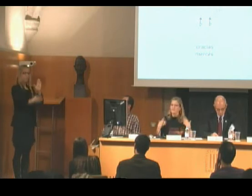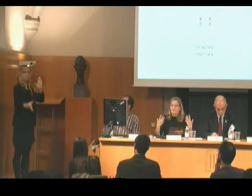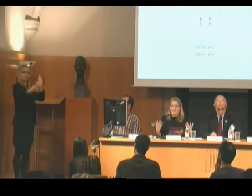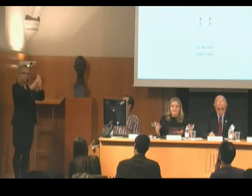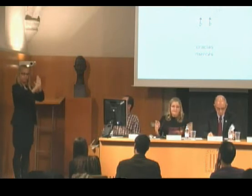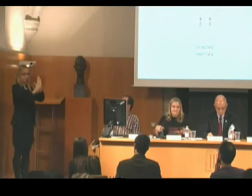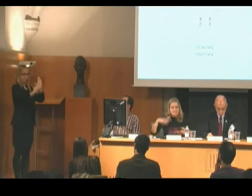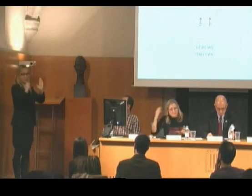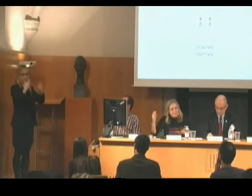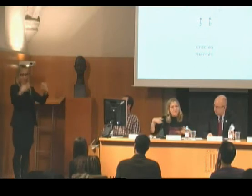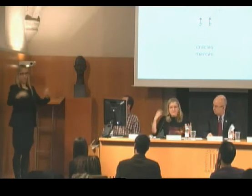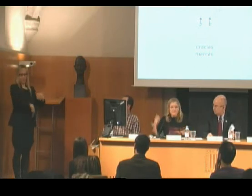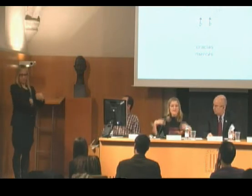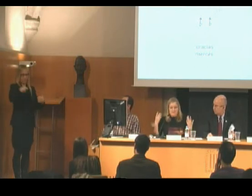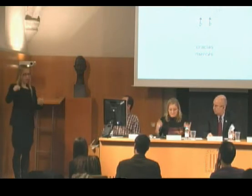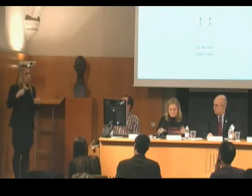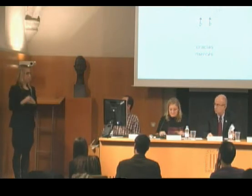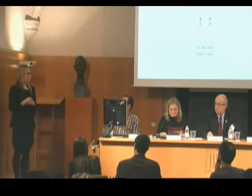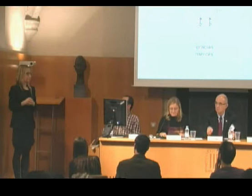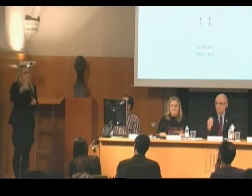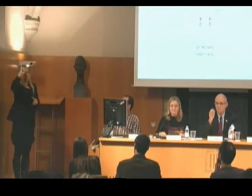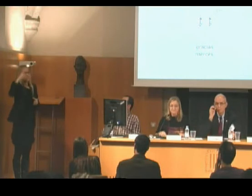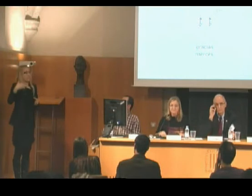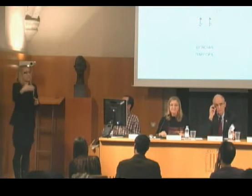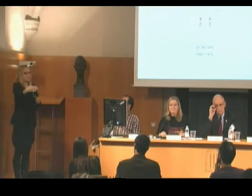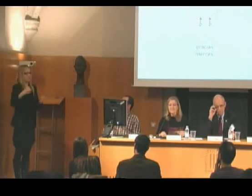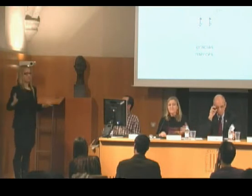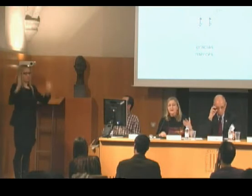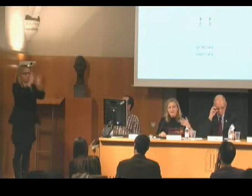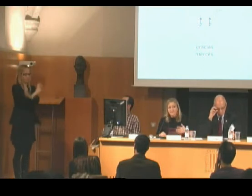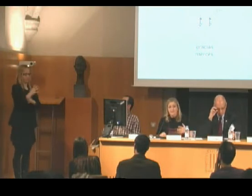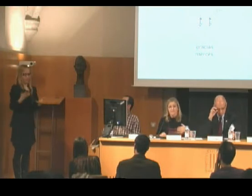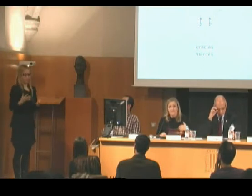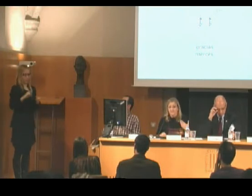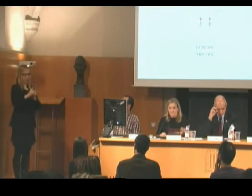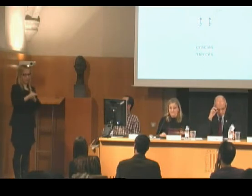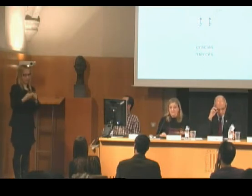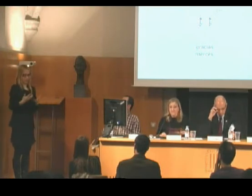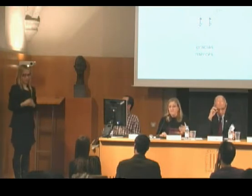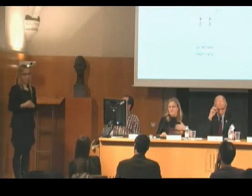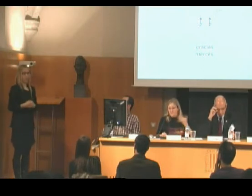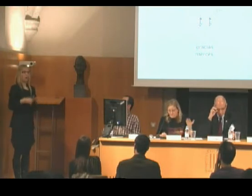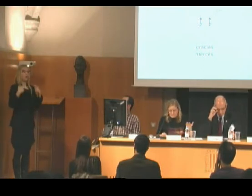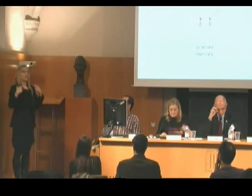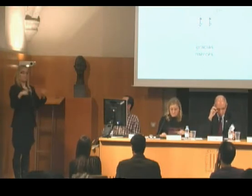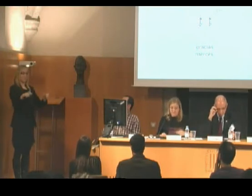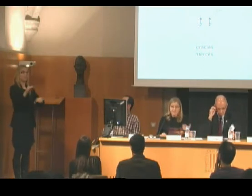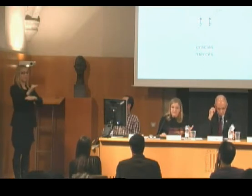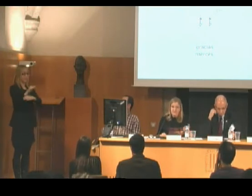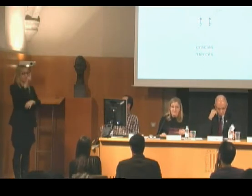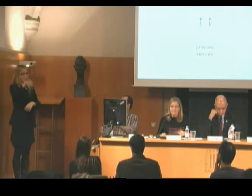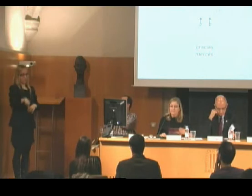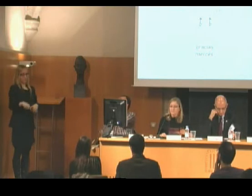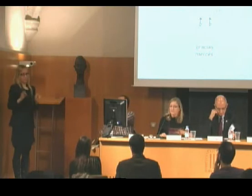manera genèrica per allò de si hi ha canvis a l'administració. El Departament d'Ensenyament, o qui